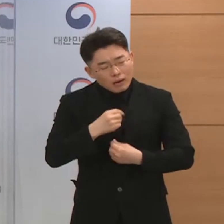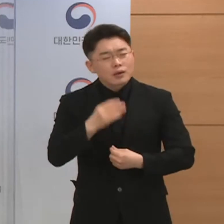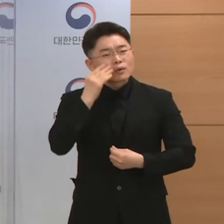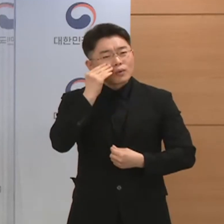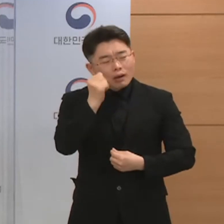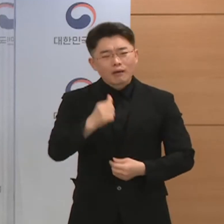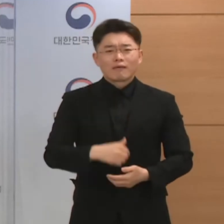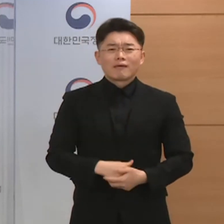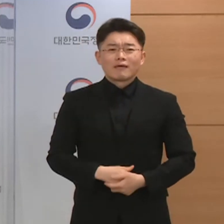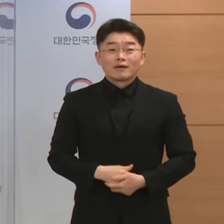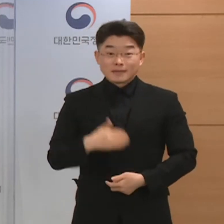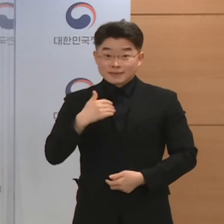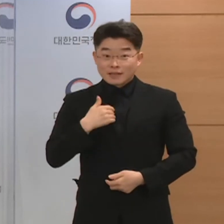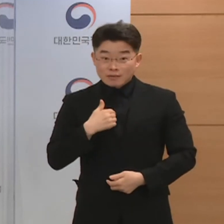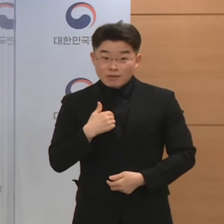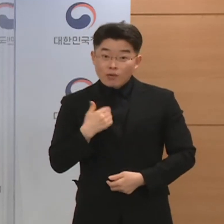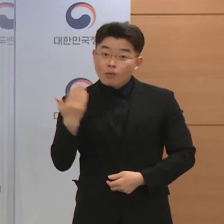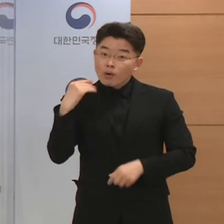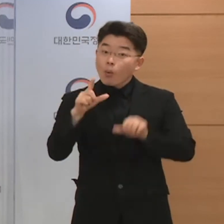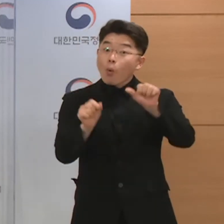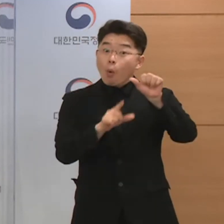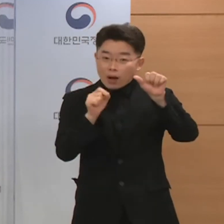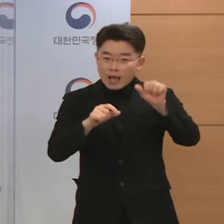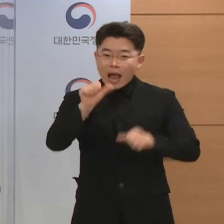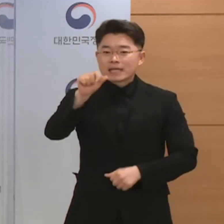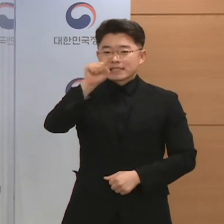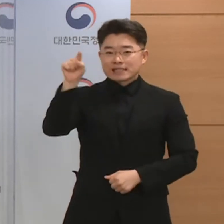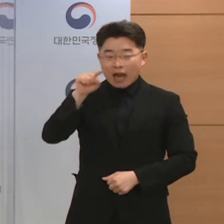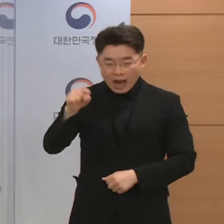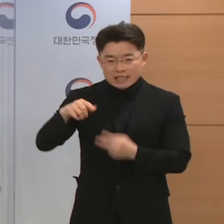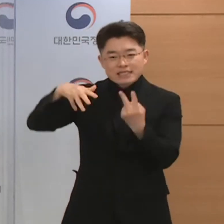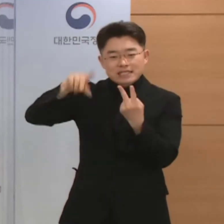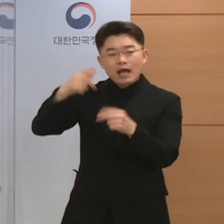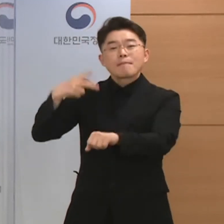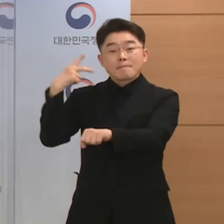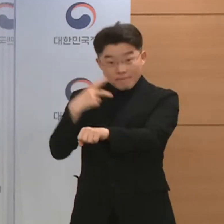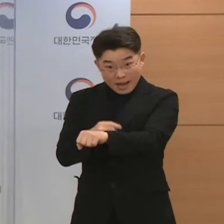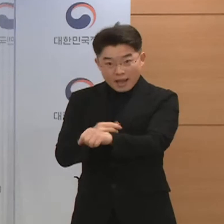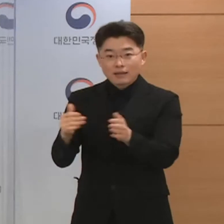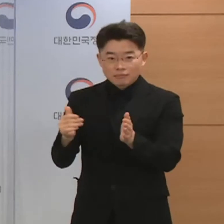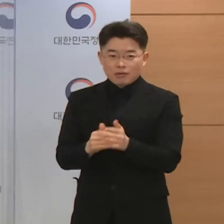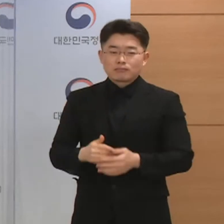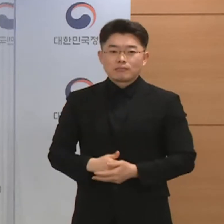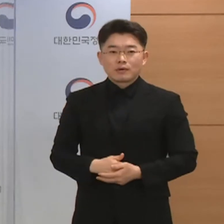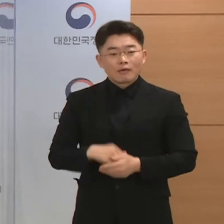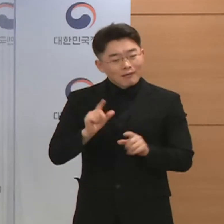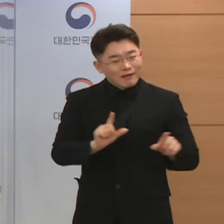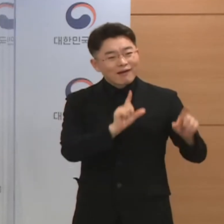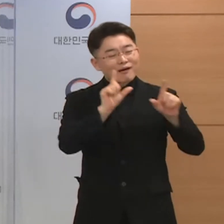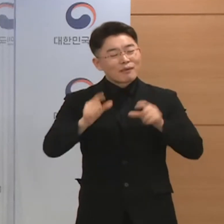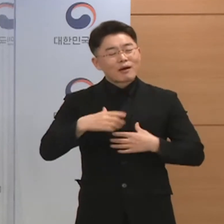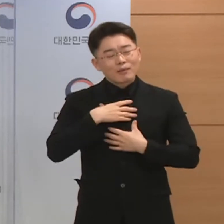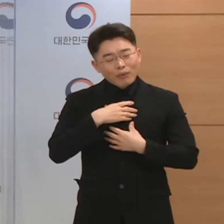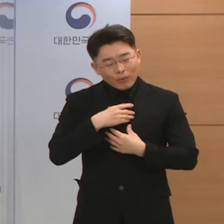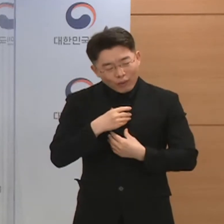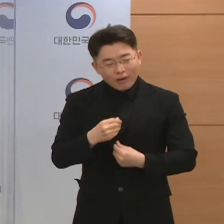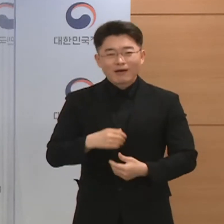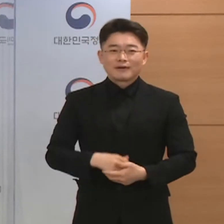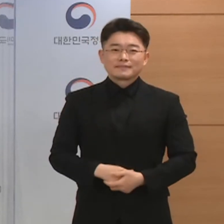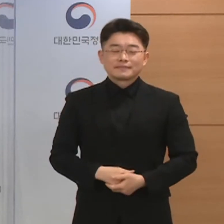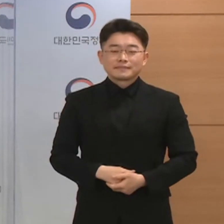저도 이번 달에 아스트라제네카 접종을 2차까지 완료하였습니다. 한층 더 일상생활을 안심할 수